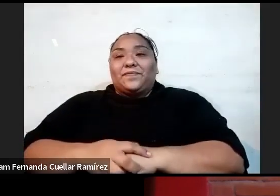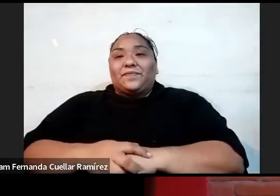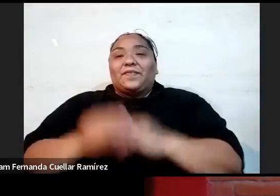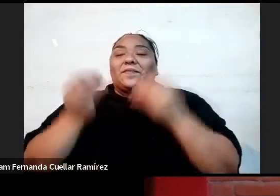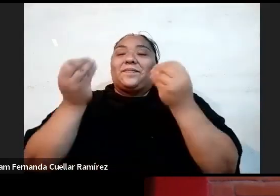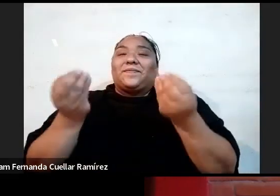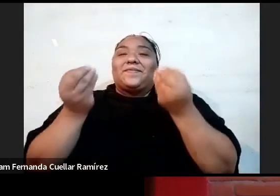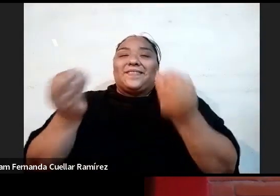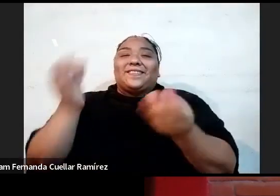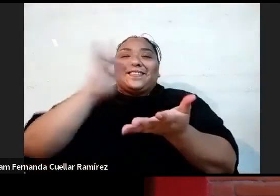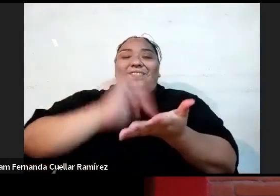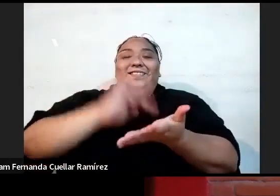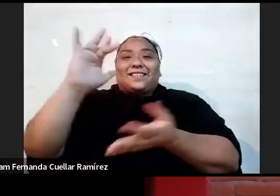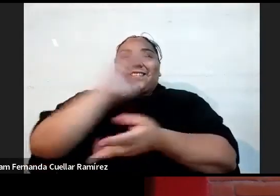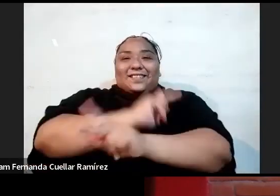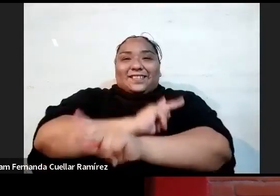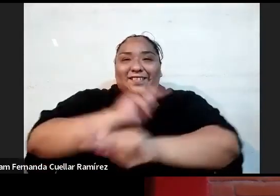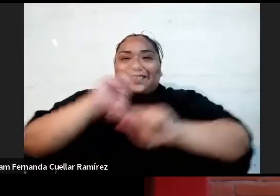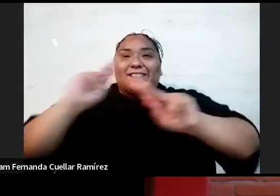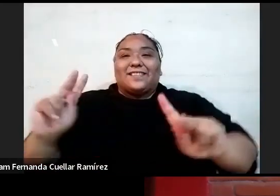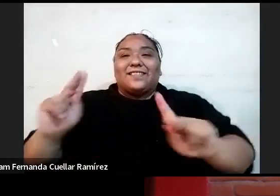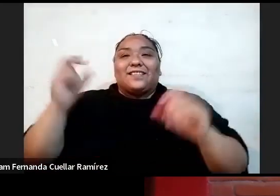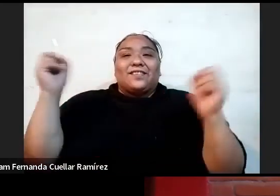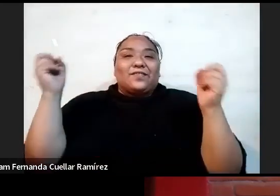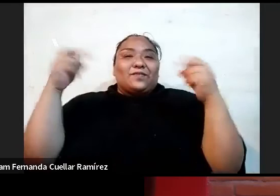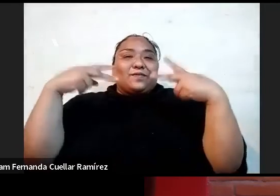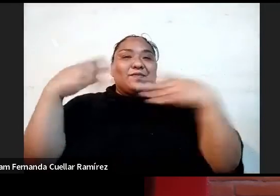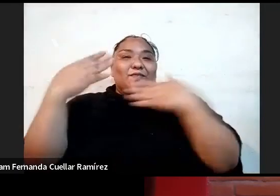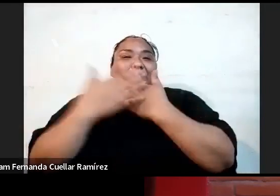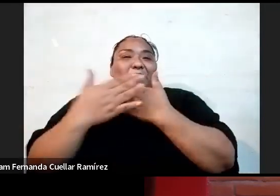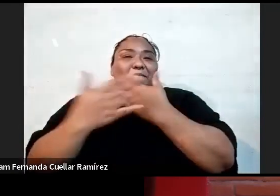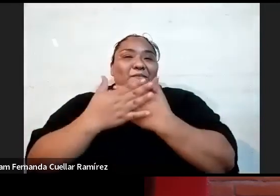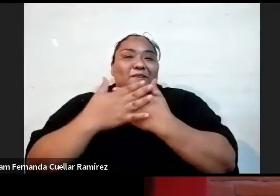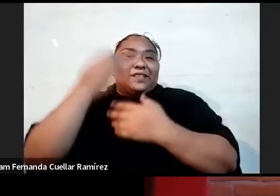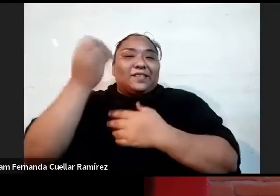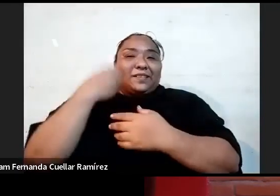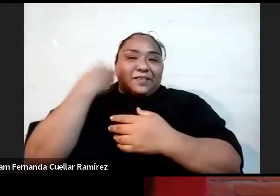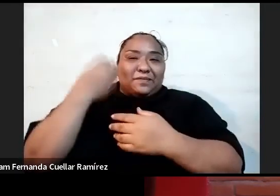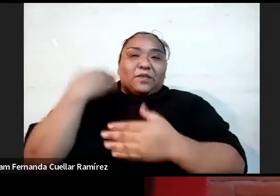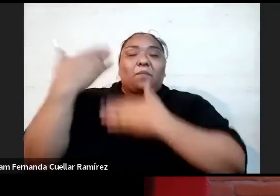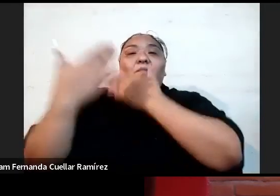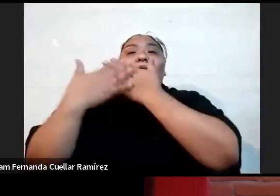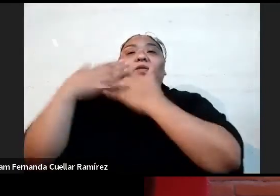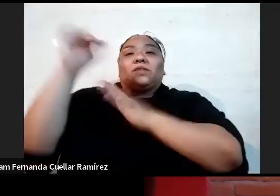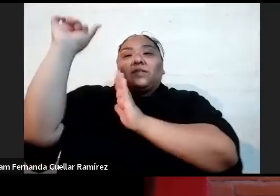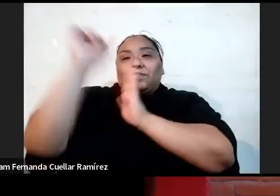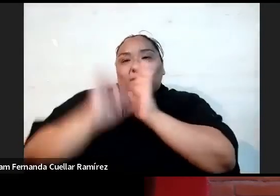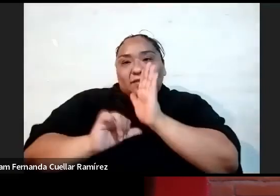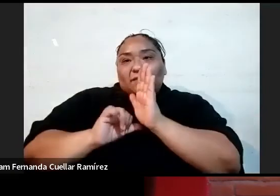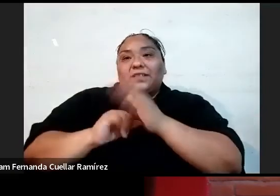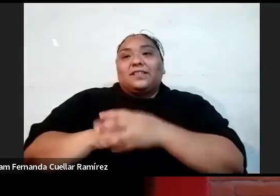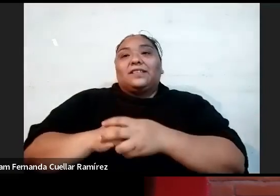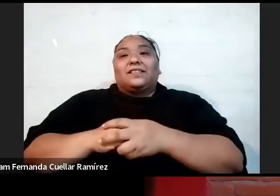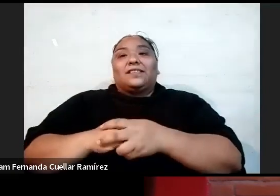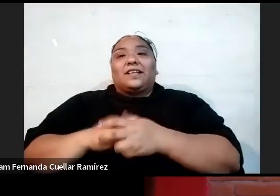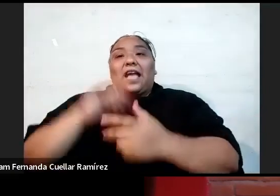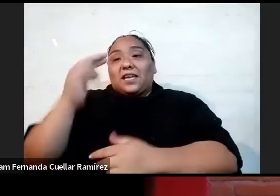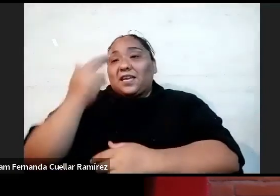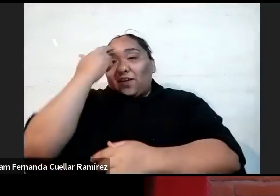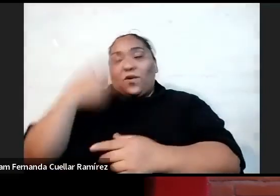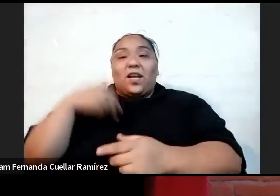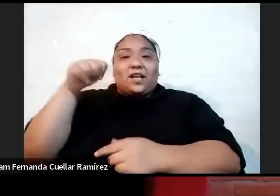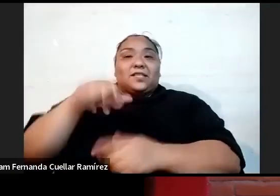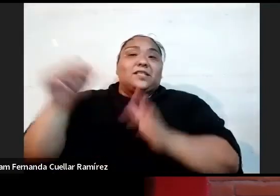Muchísimas gracias a todos. Nos vemos en la siguiente charla el próximo mes, o lunes, y cada mes por aquí nos vamos a